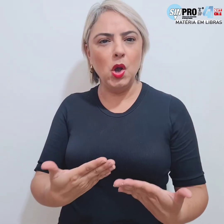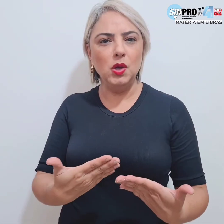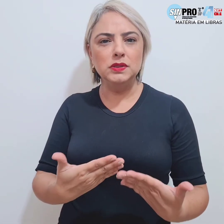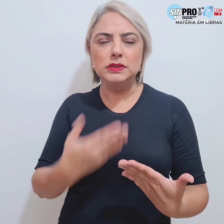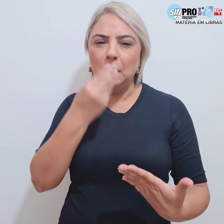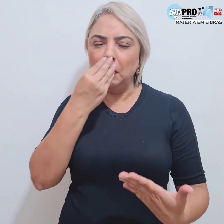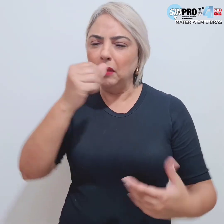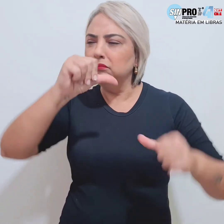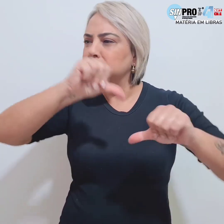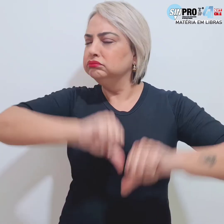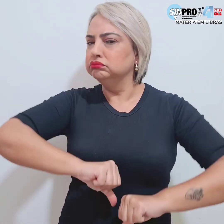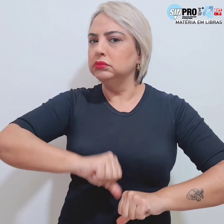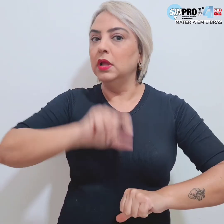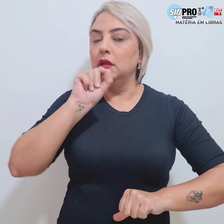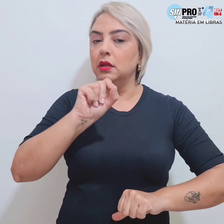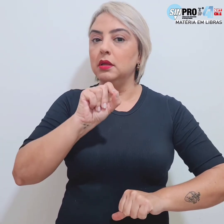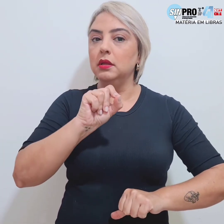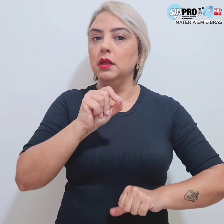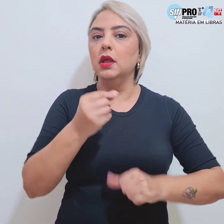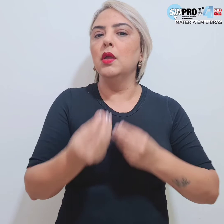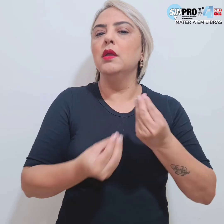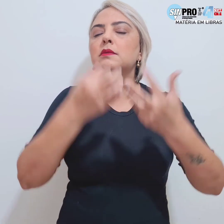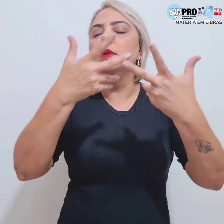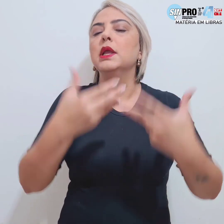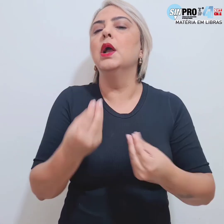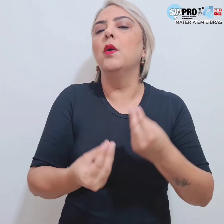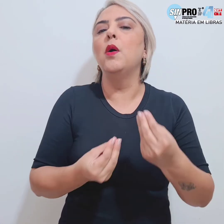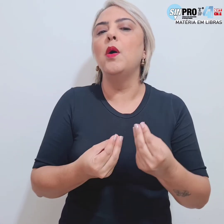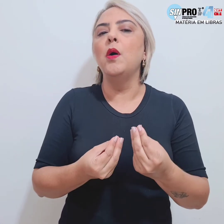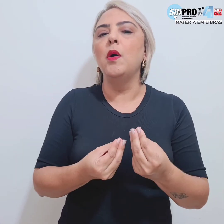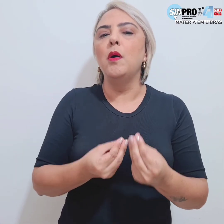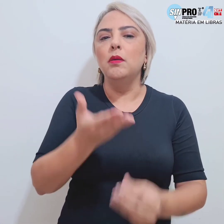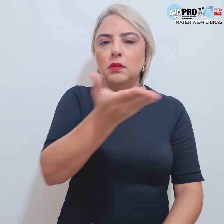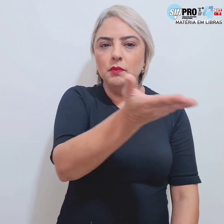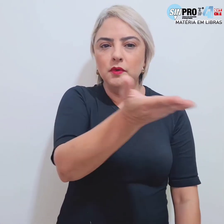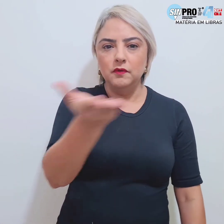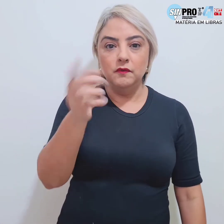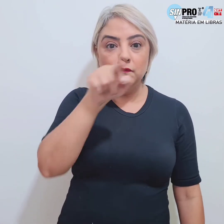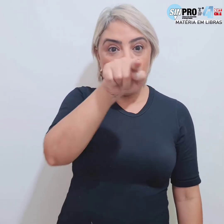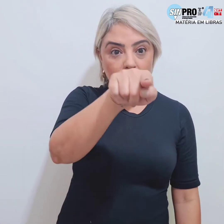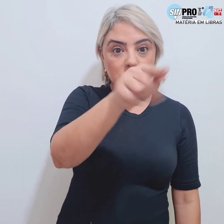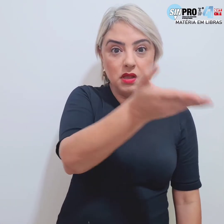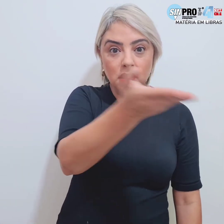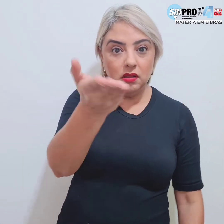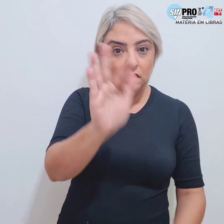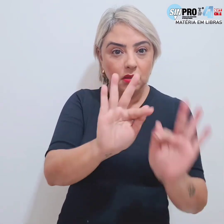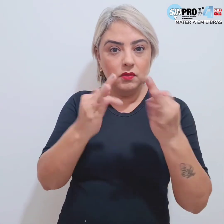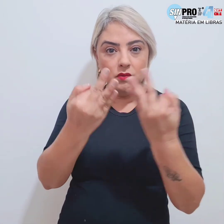efeitos perversos e conta como ela atinge você, sua família